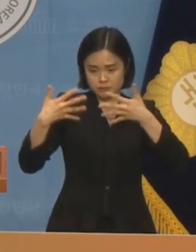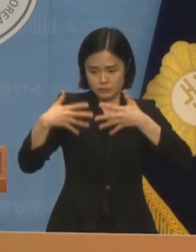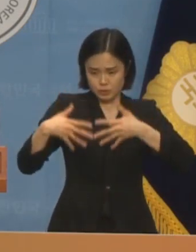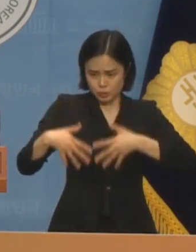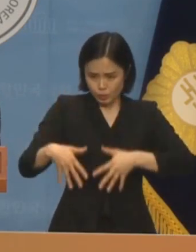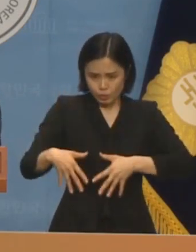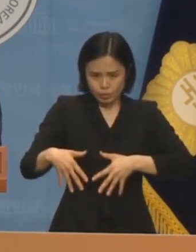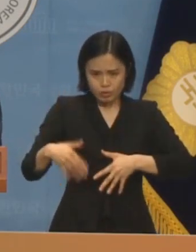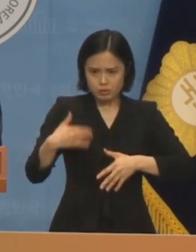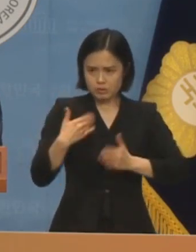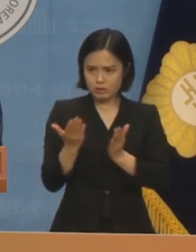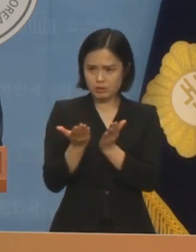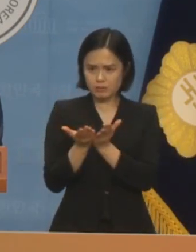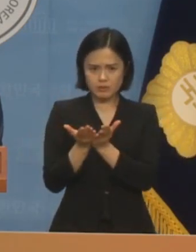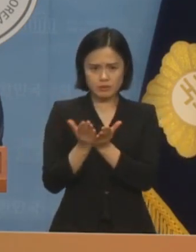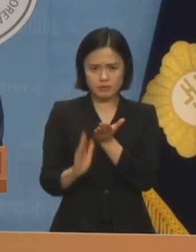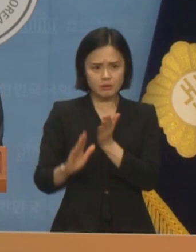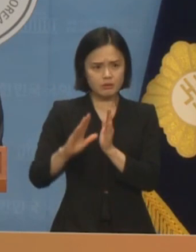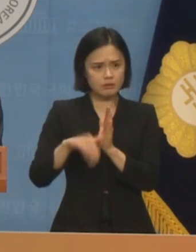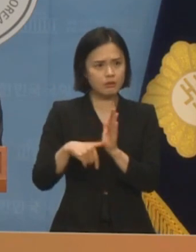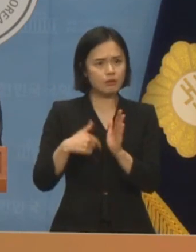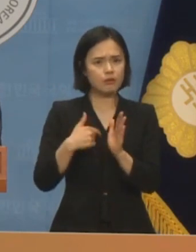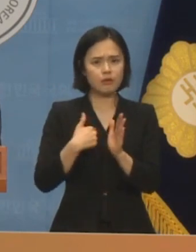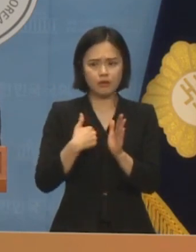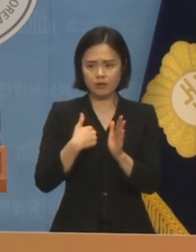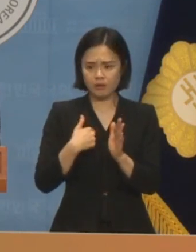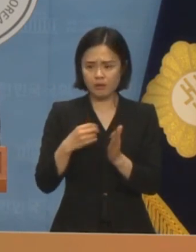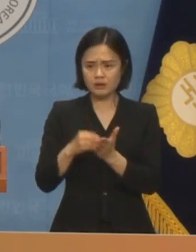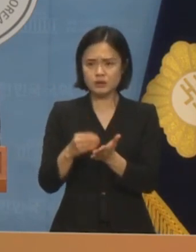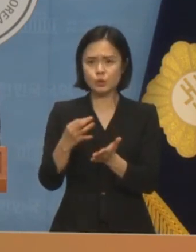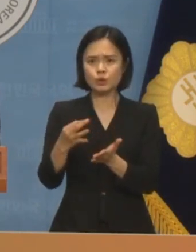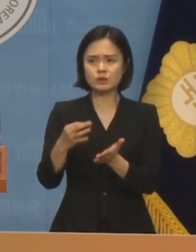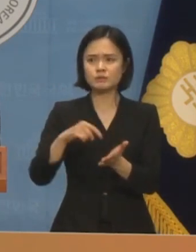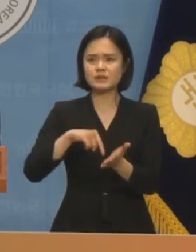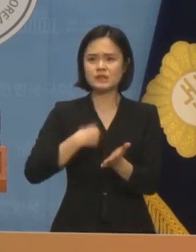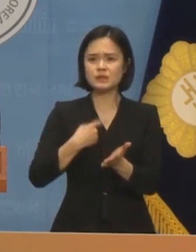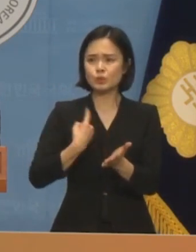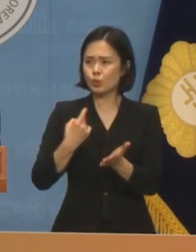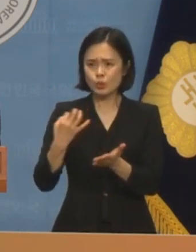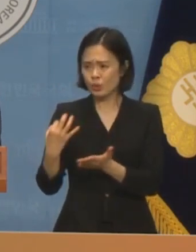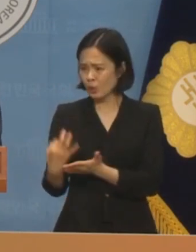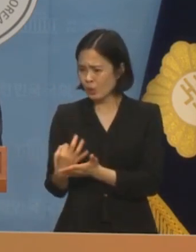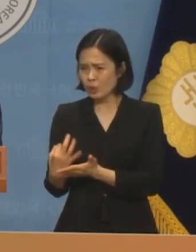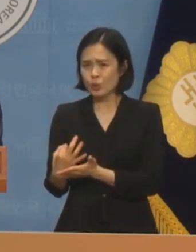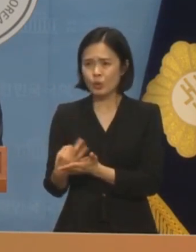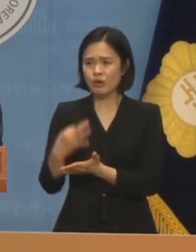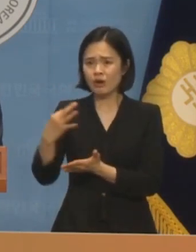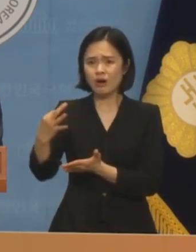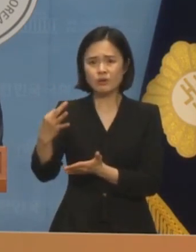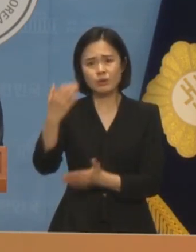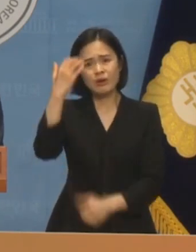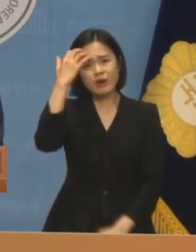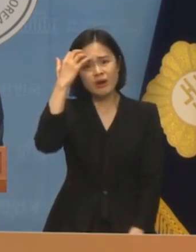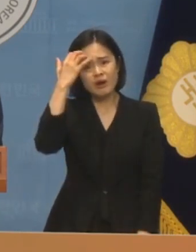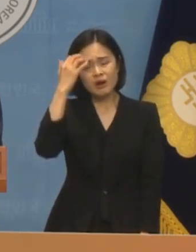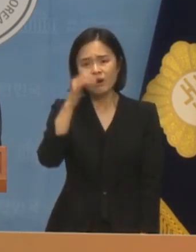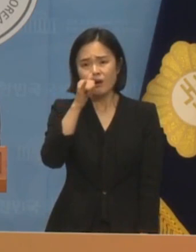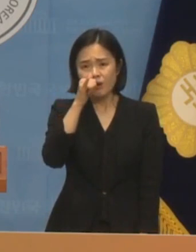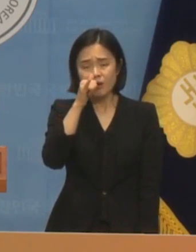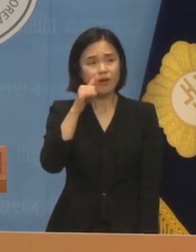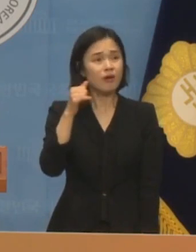학생들은 등록금을 스스로 부담하거나 한국장학재단의 학자금 대출을 다시 받아 납부해야 할 실정입니다.